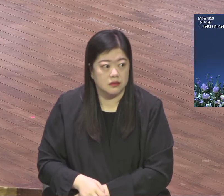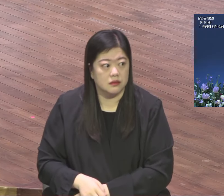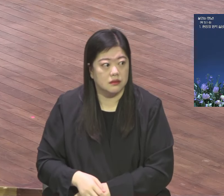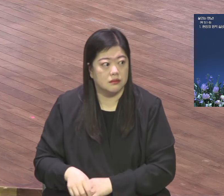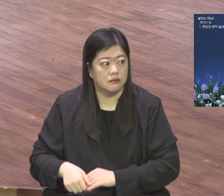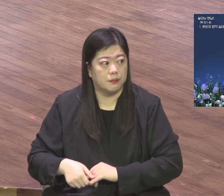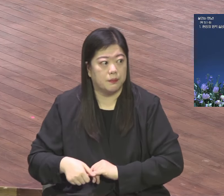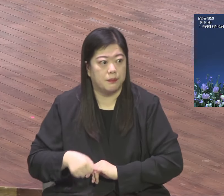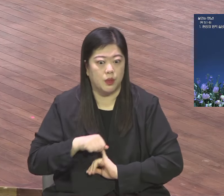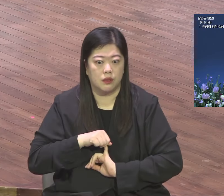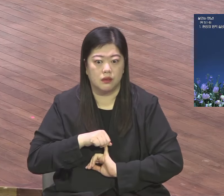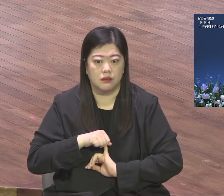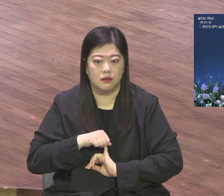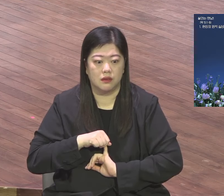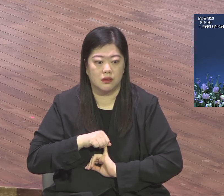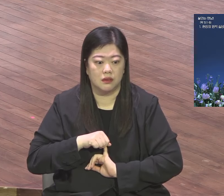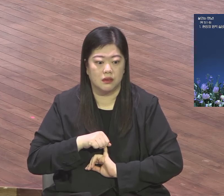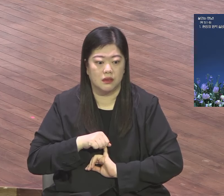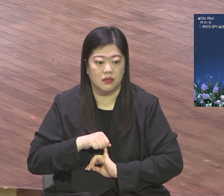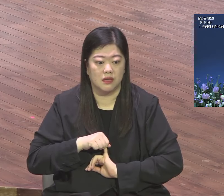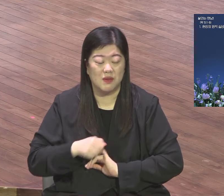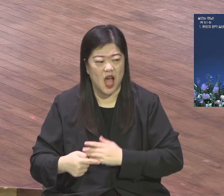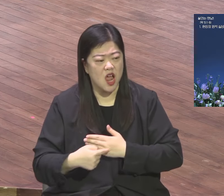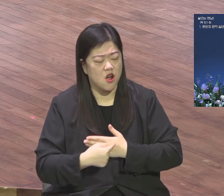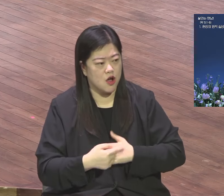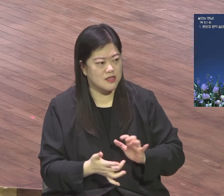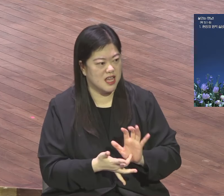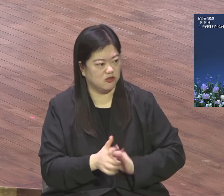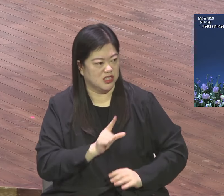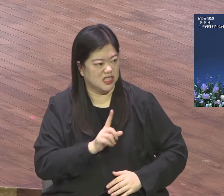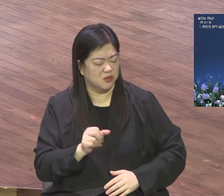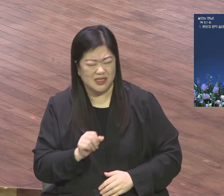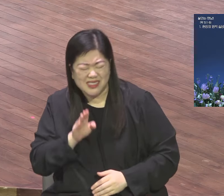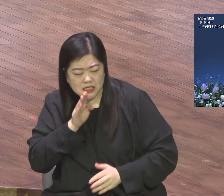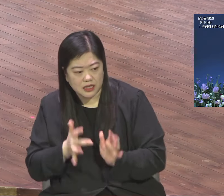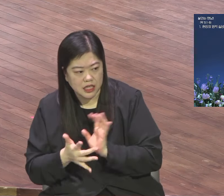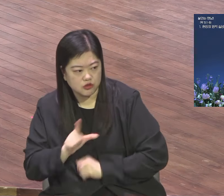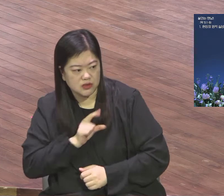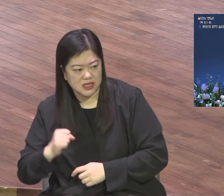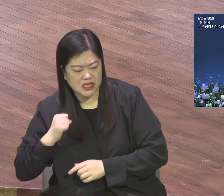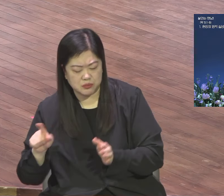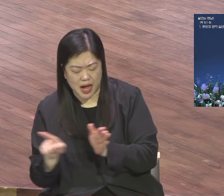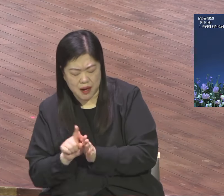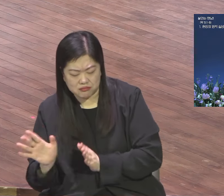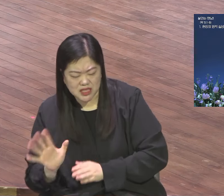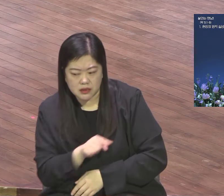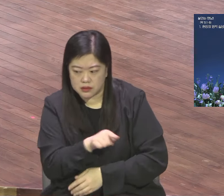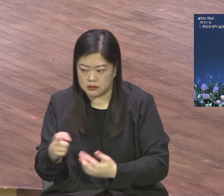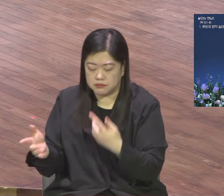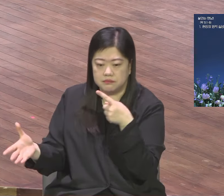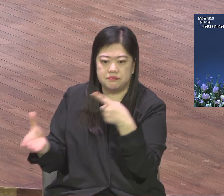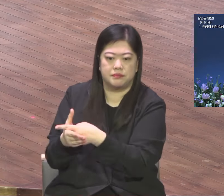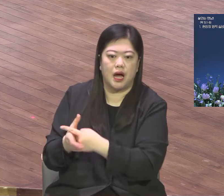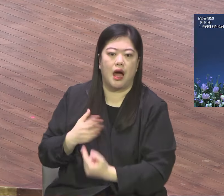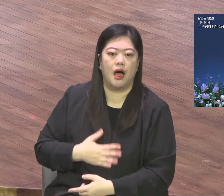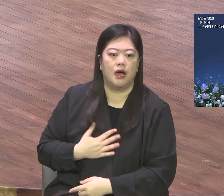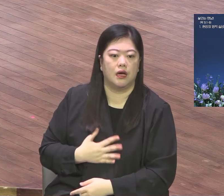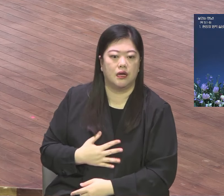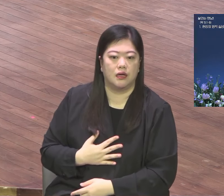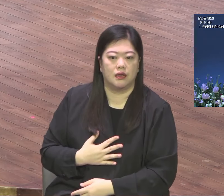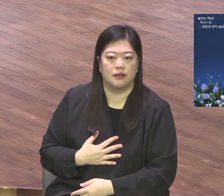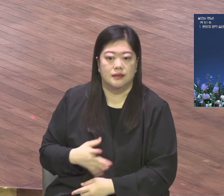영계 모든 성도들 이 현장의 영적 실상을 보는 눈이 활짝 열렸어.